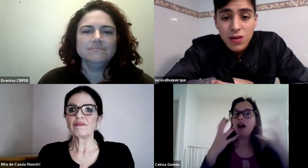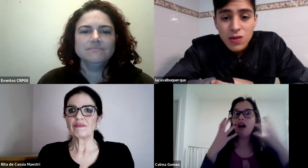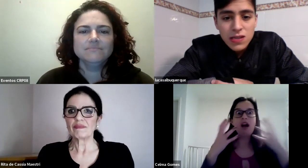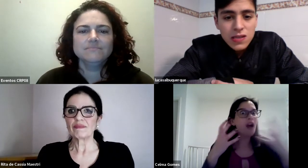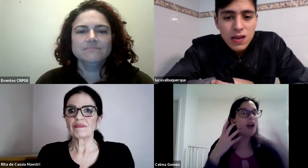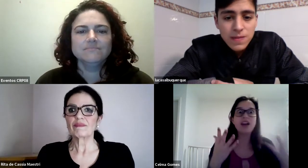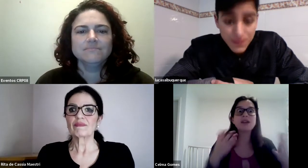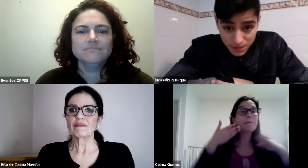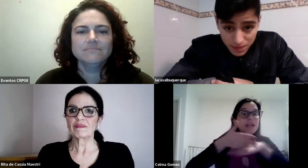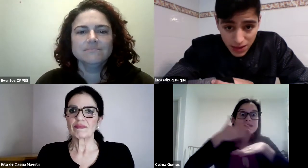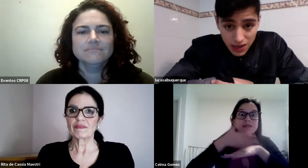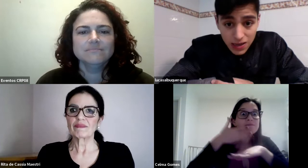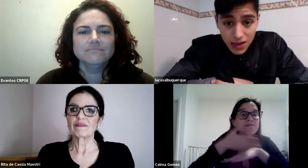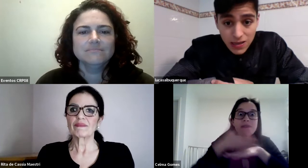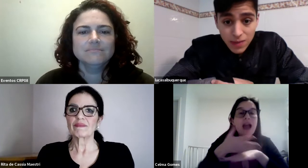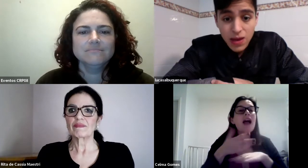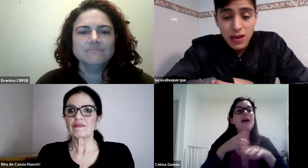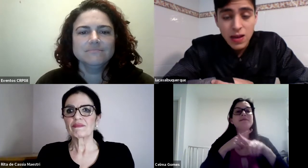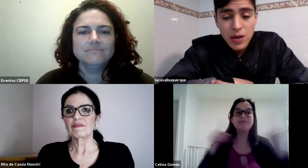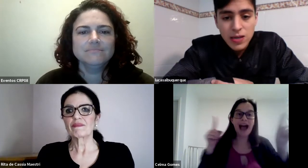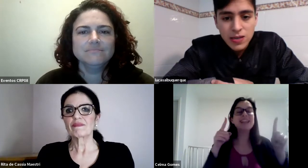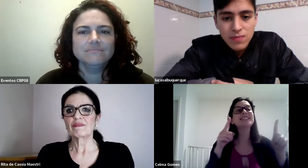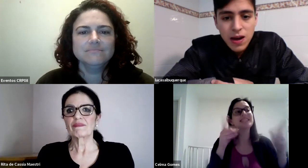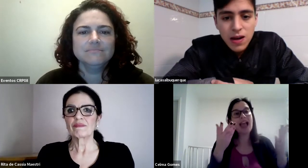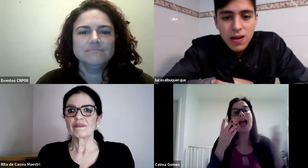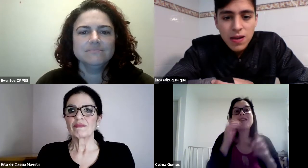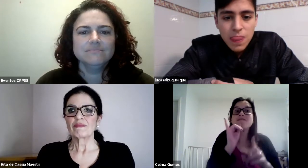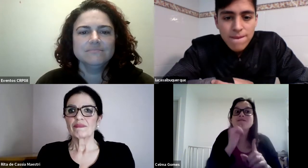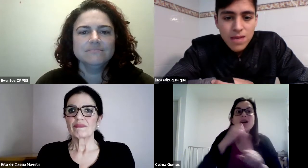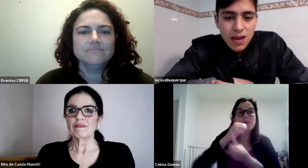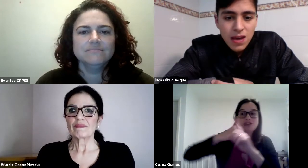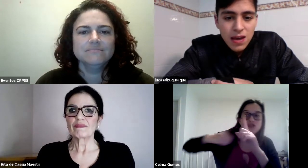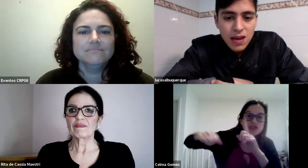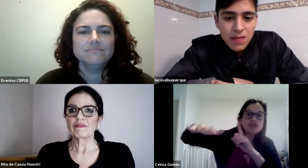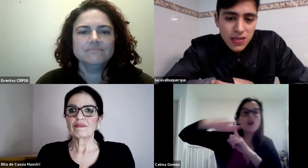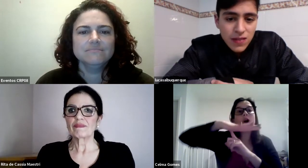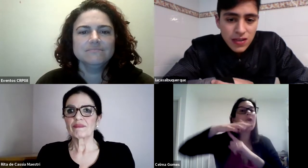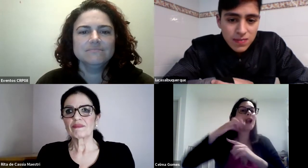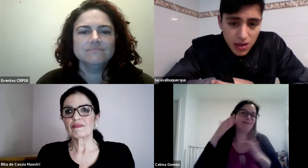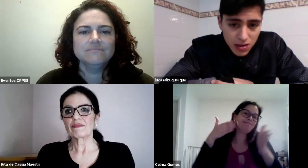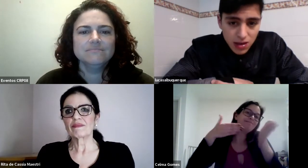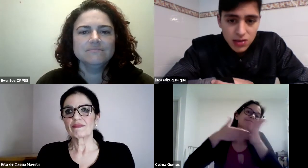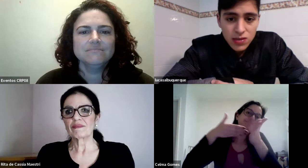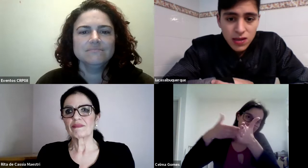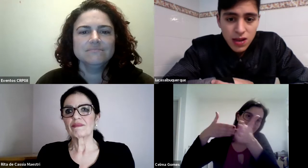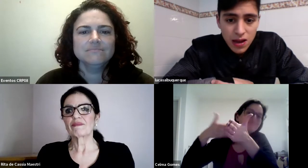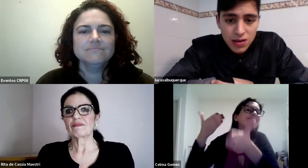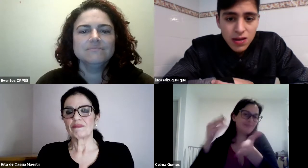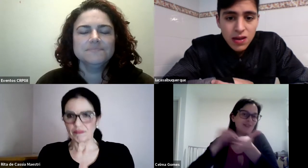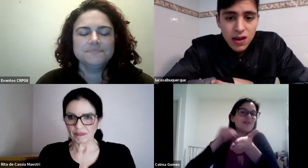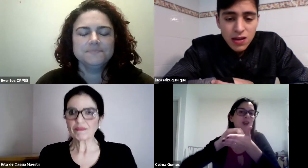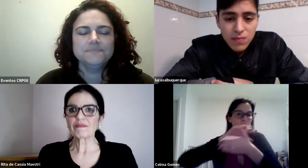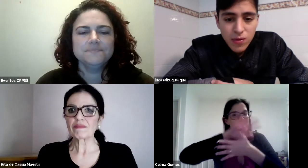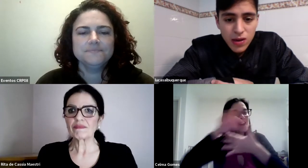quer conhecer, ele quer saber, ele quer participar. Mas, infelizmente, a